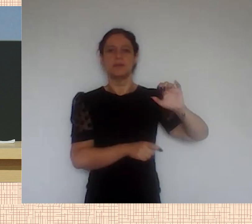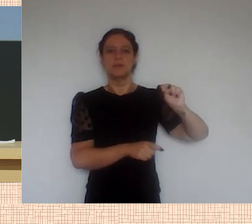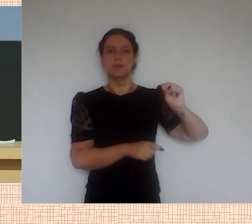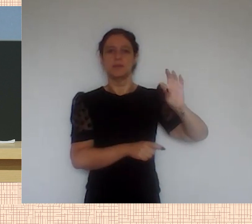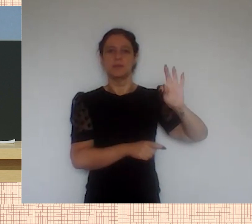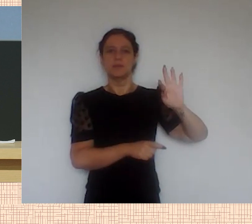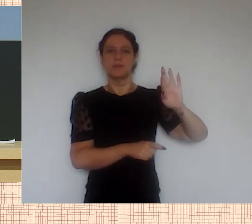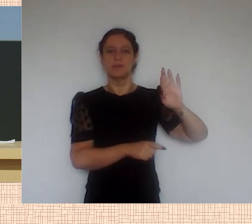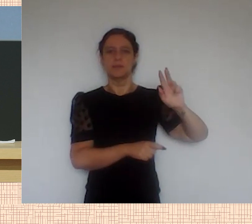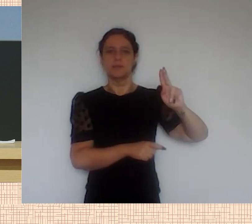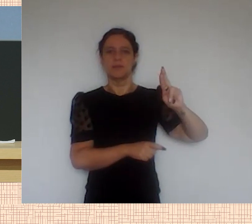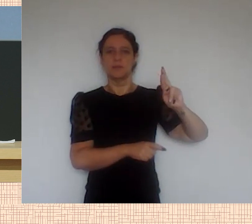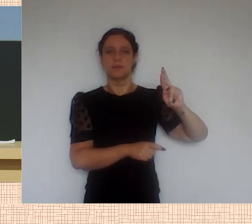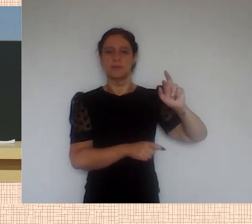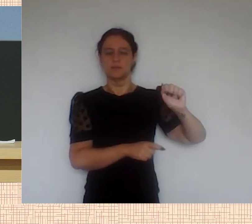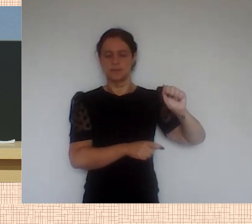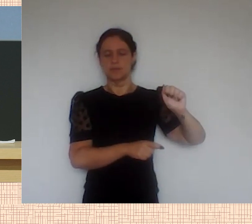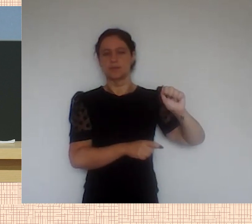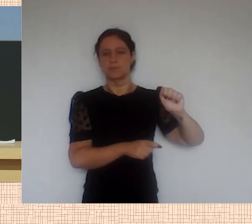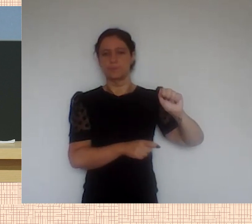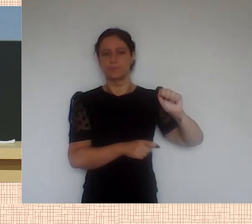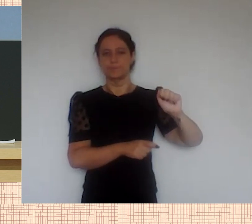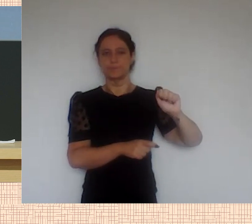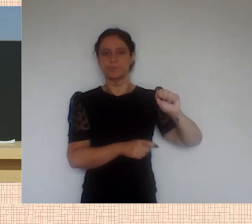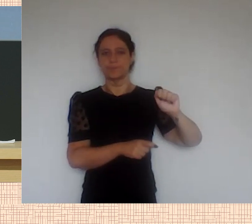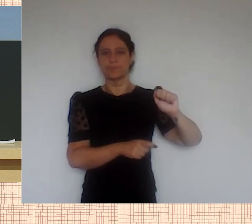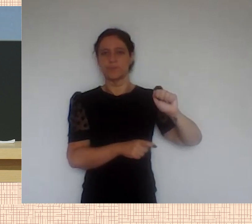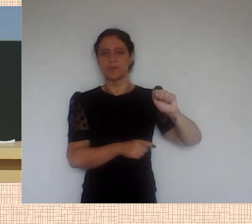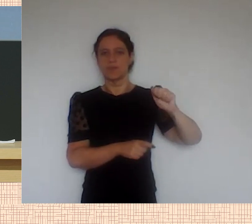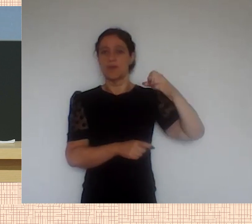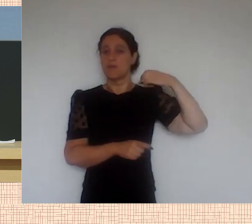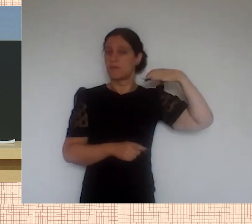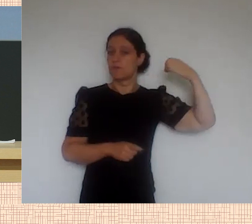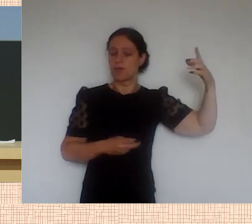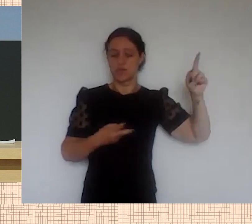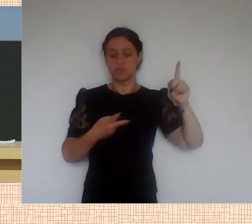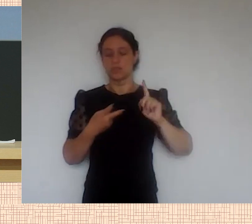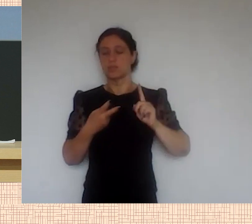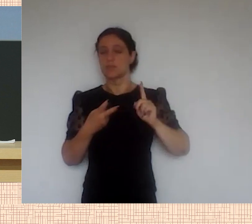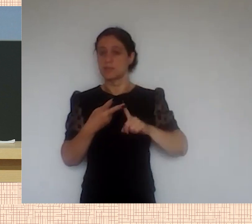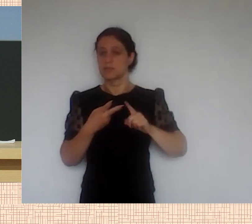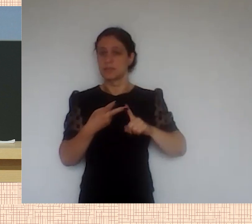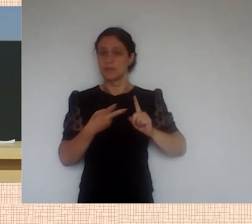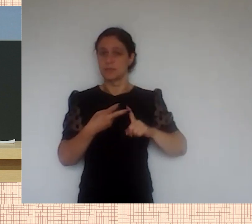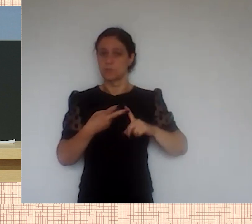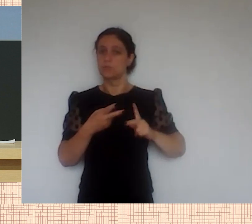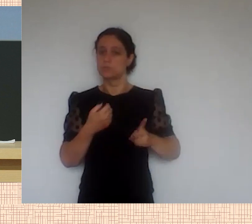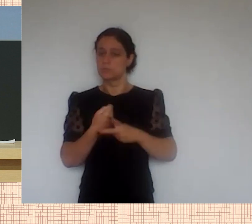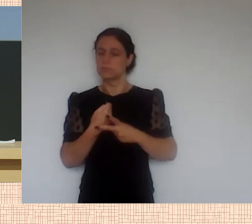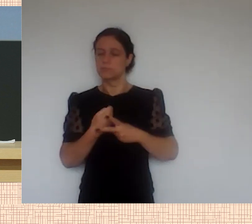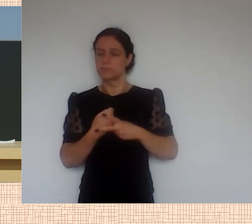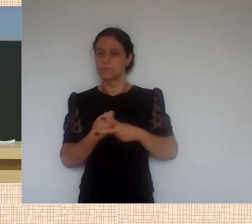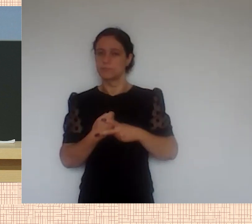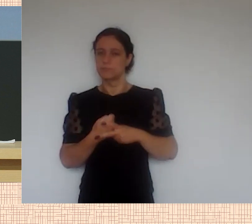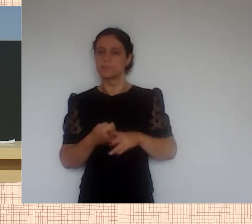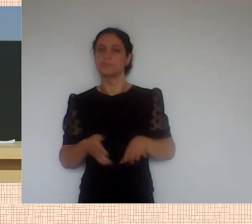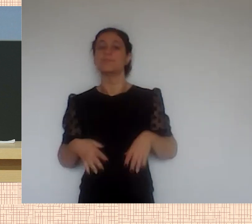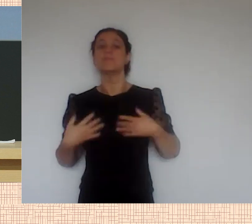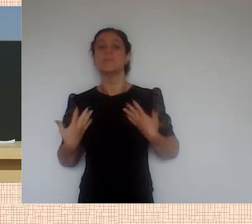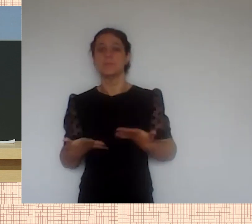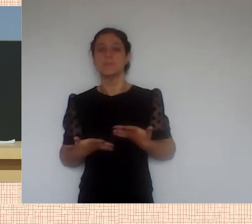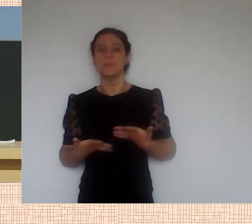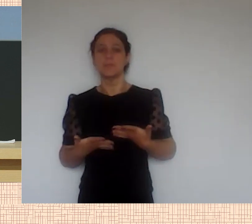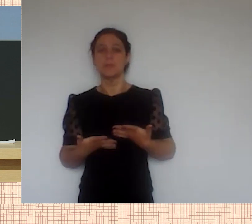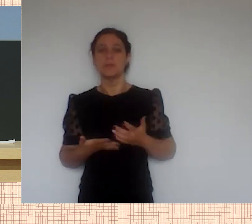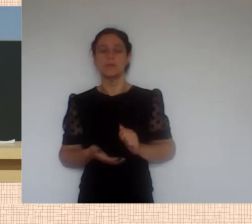mesmos lugares. E ali a ele foi apresentado Timóteo, que era filho de